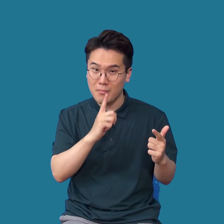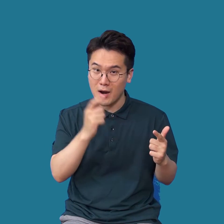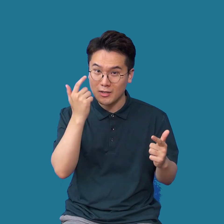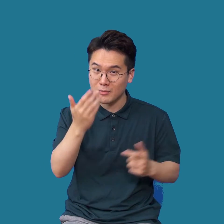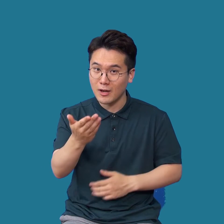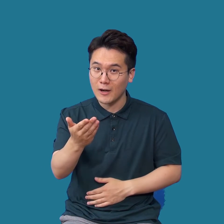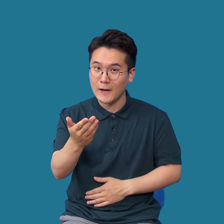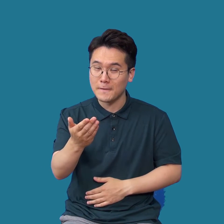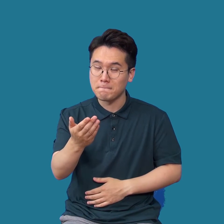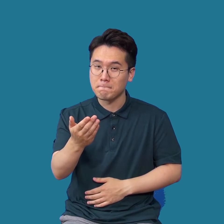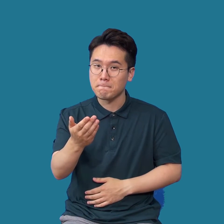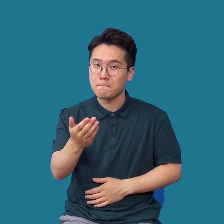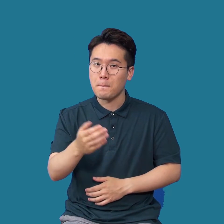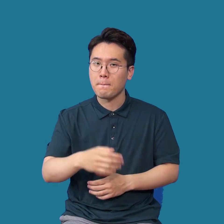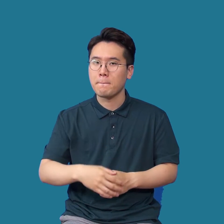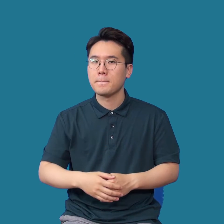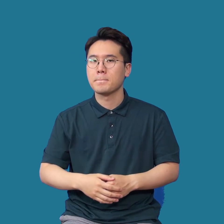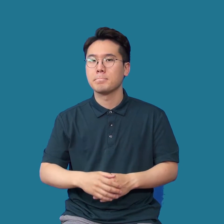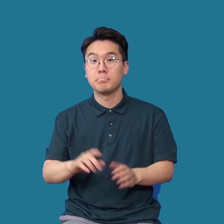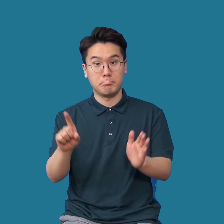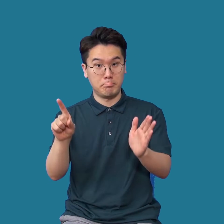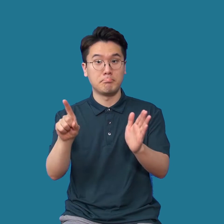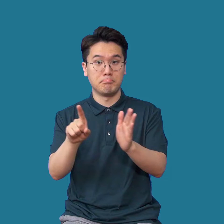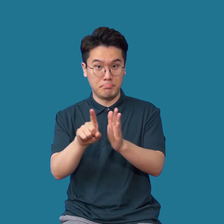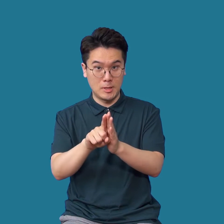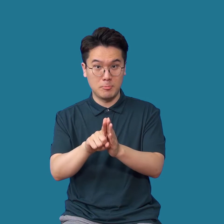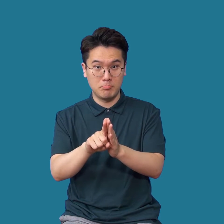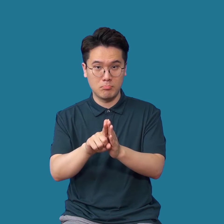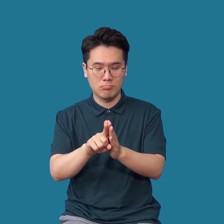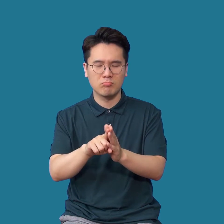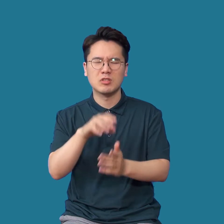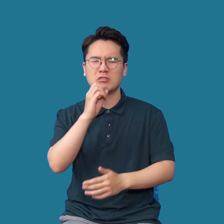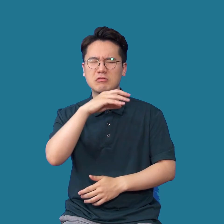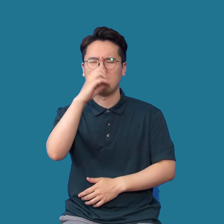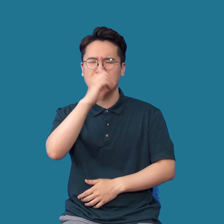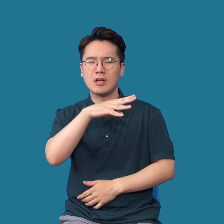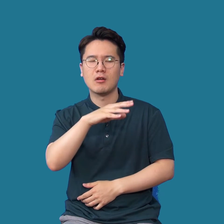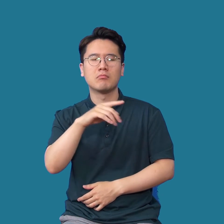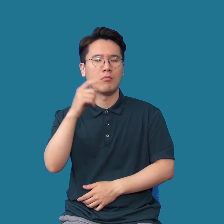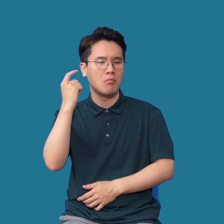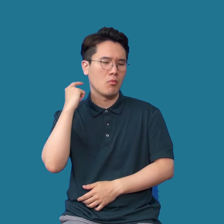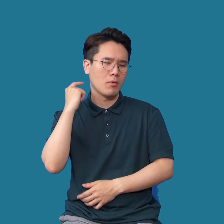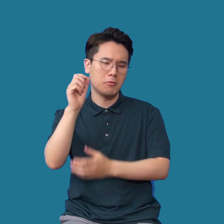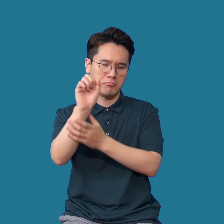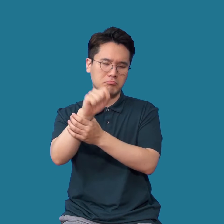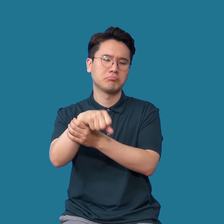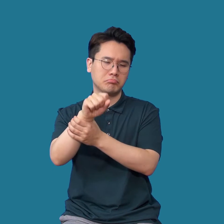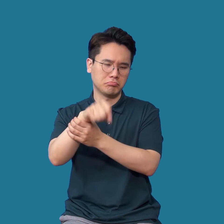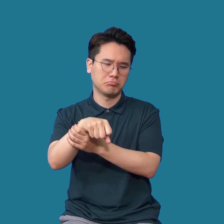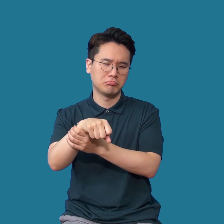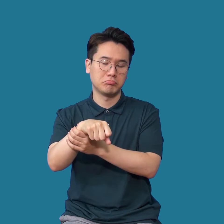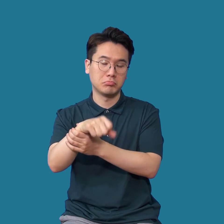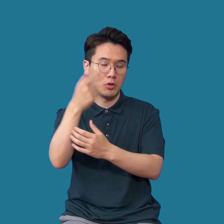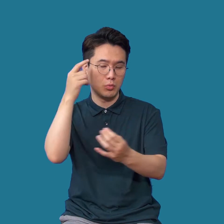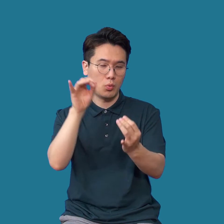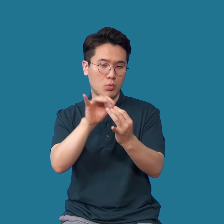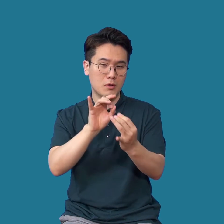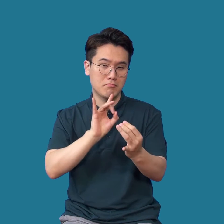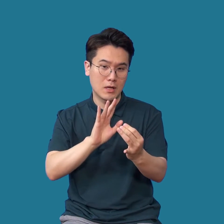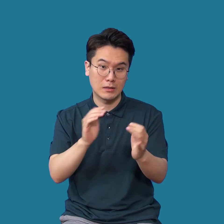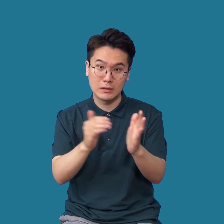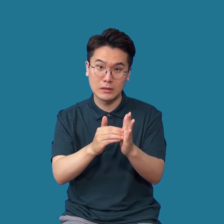믿음이라는 것은 고개를 끄덕끄덕하는 찬동이 믿음이 아니고 우리 자신을 전적으로 하나님께 의지하고 의탁하는